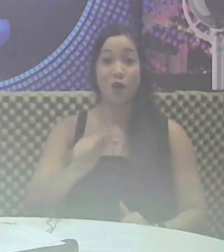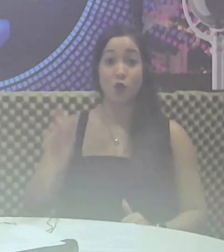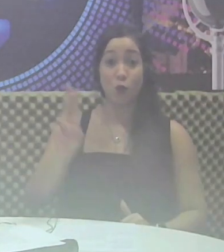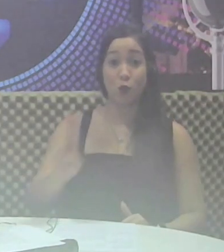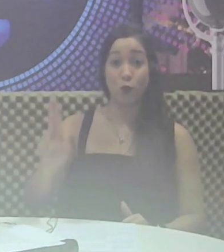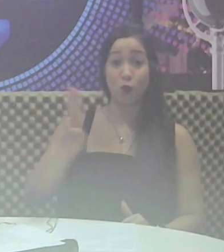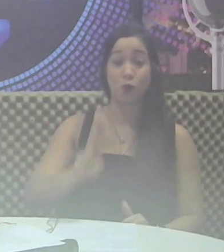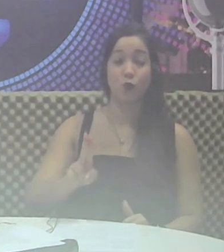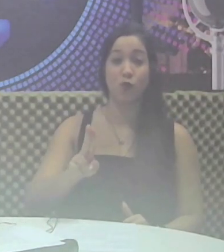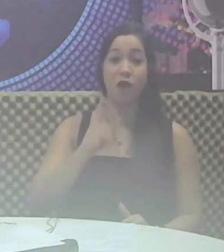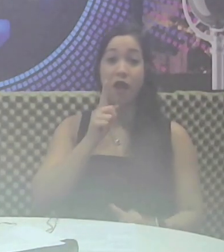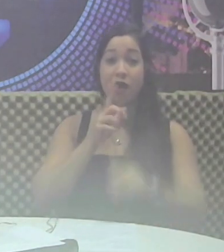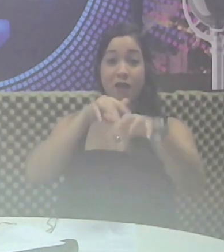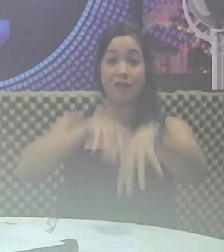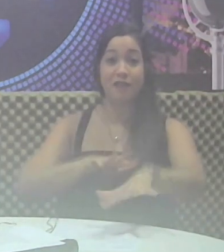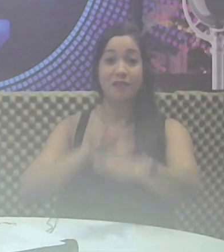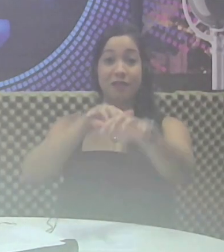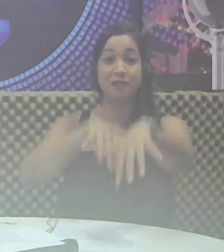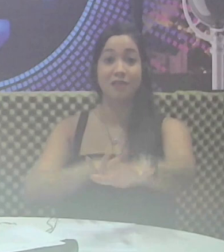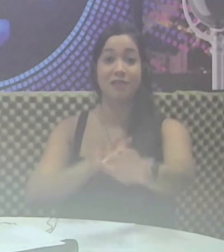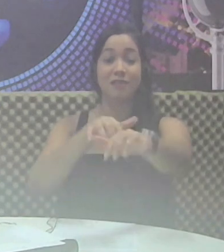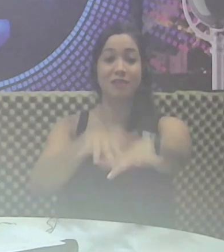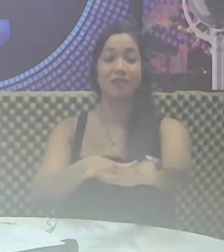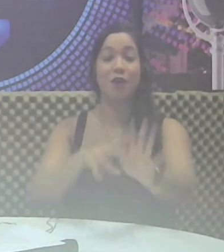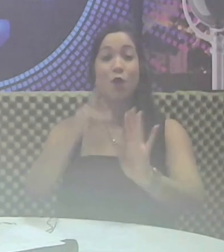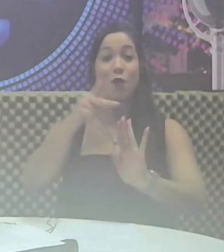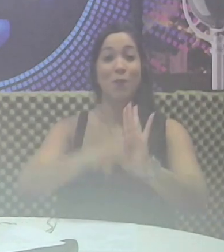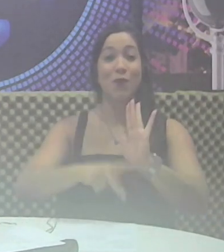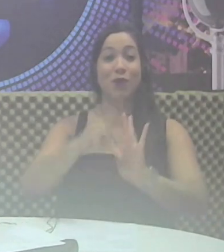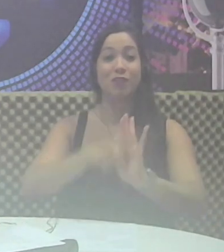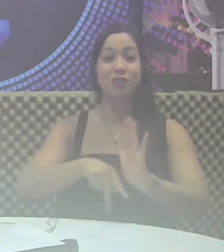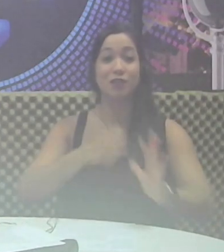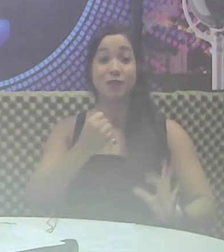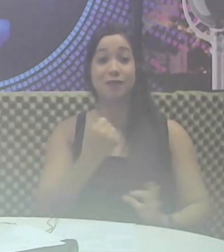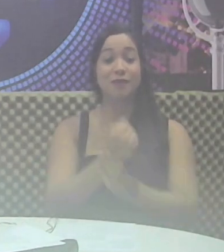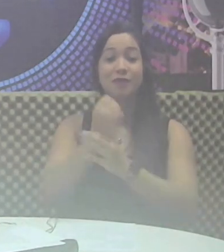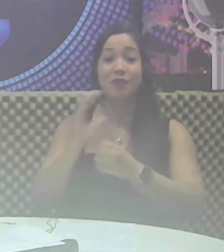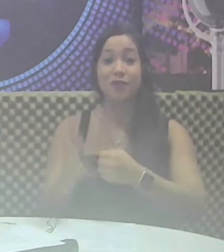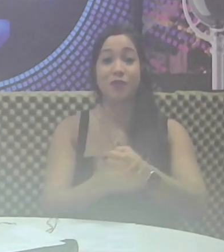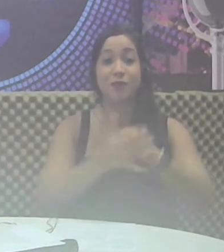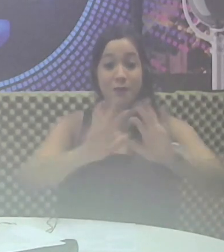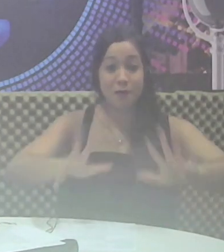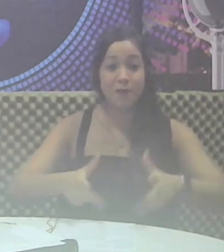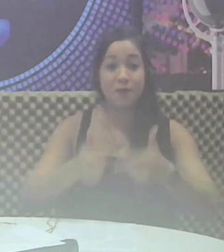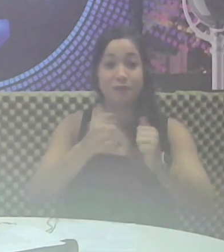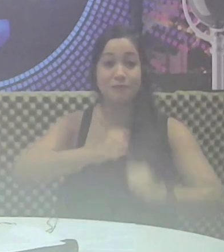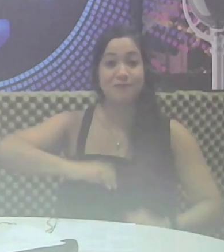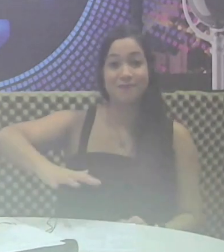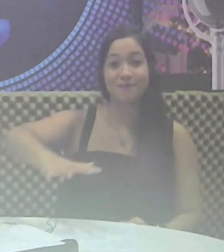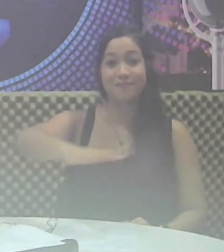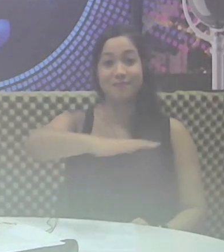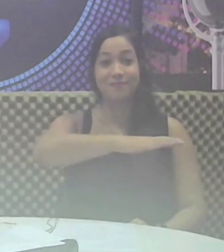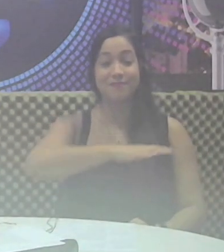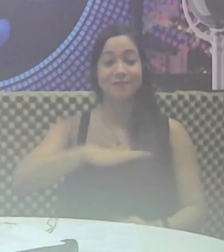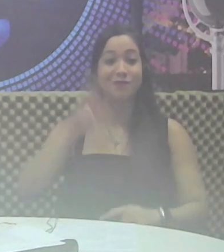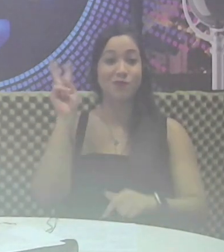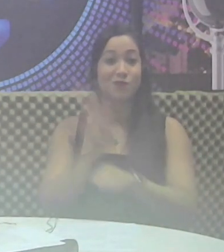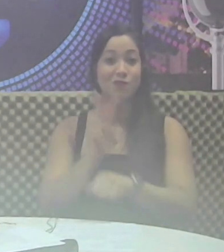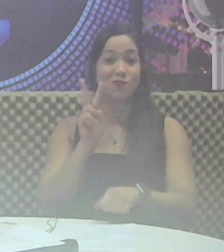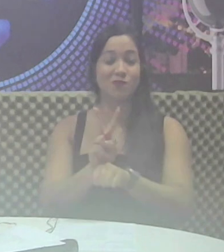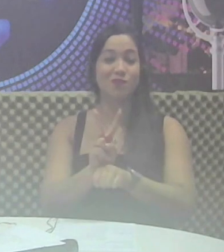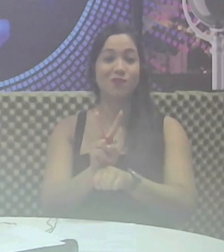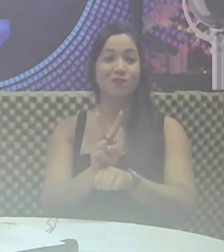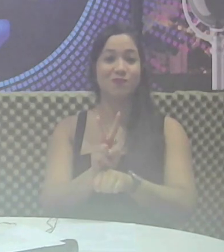de Bacias Hidrográficas por meio do projeto de proteção e recuperação de áreas de